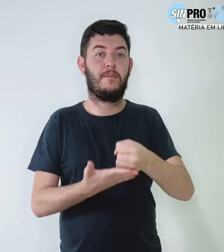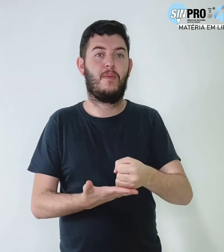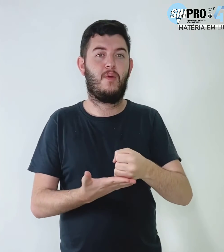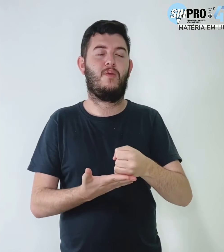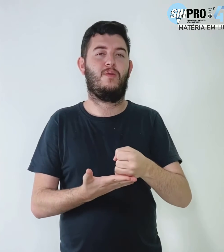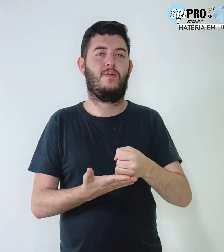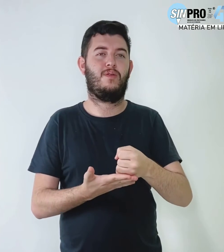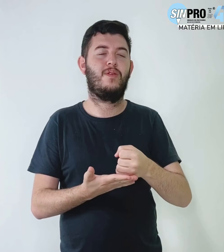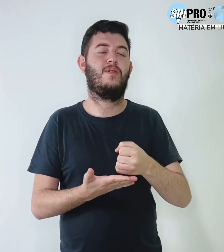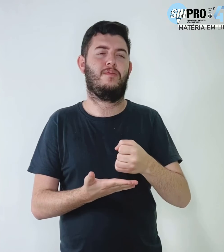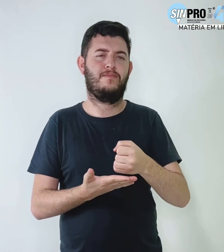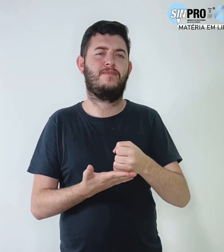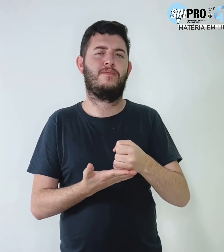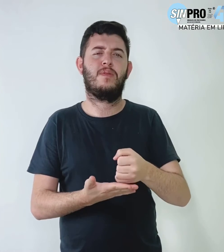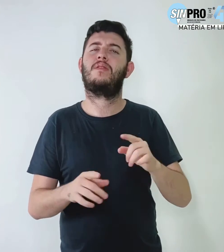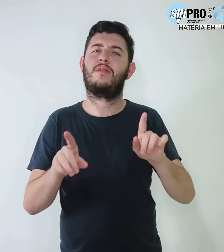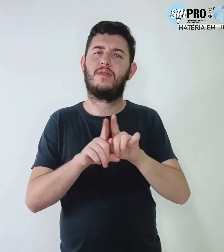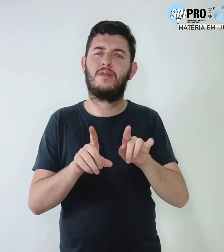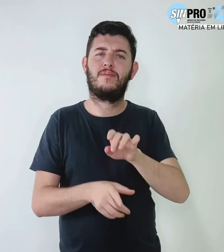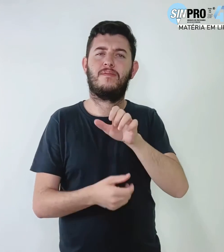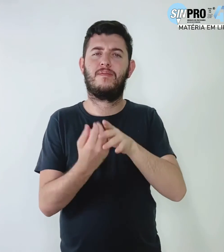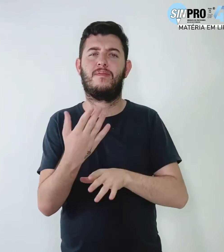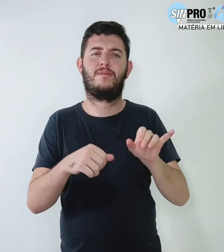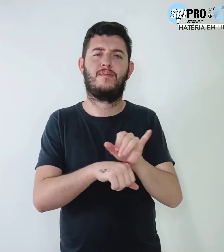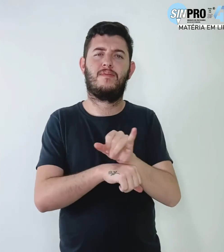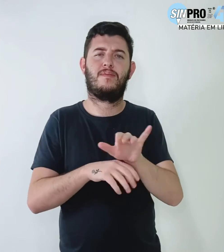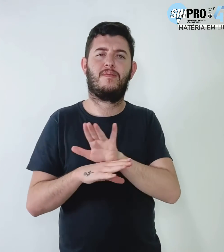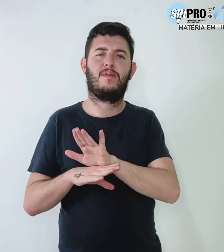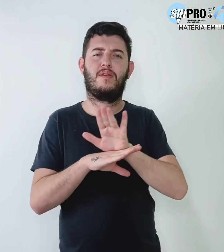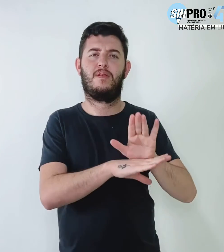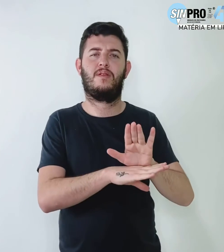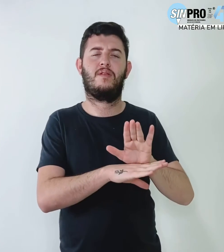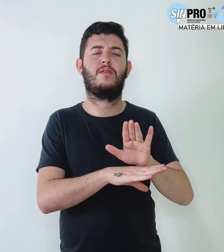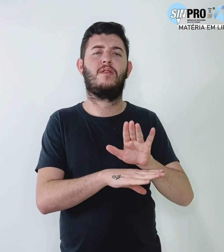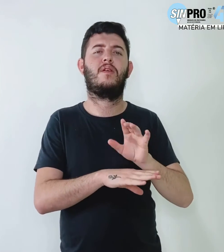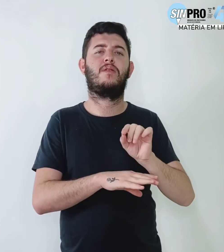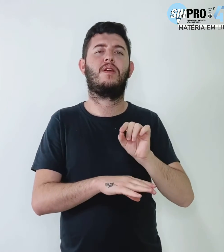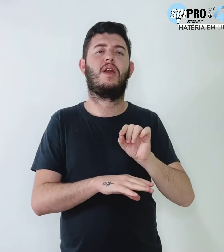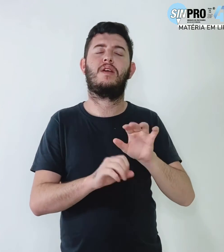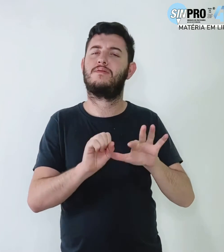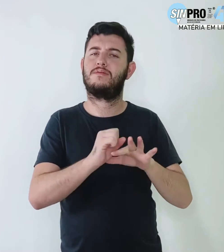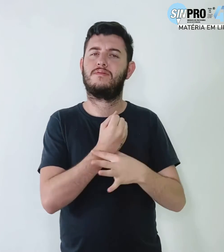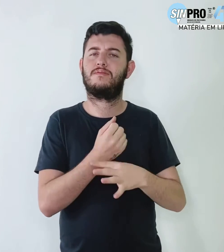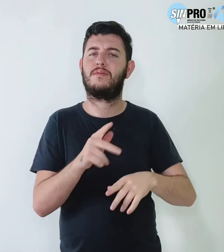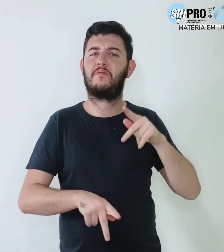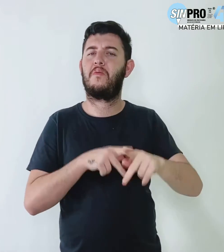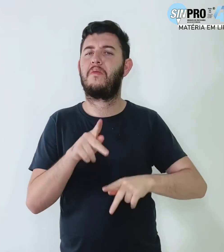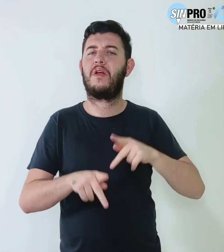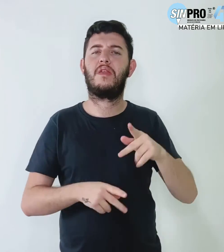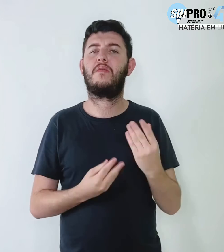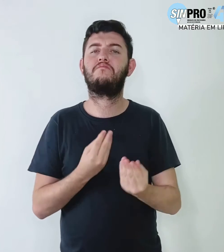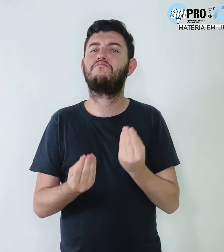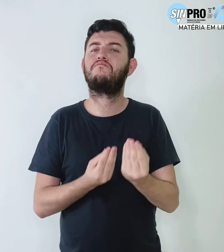e econômico, e, ao mesmo tempo, construção de mecanismo para melhorar a biossegurança da